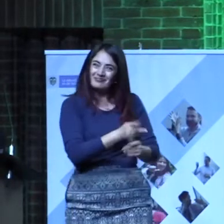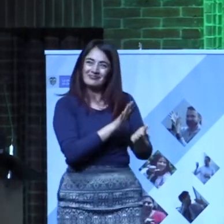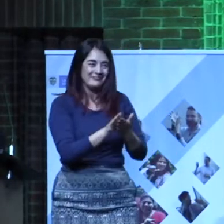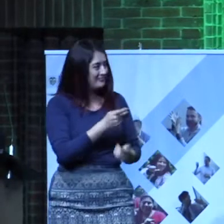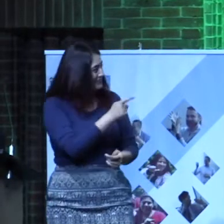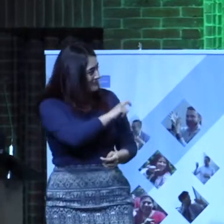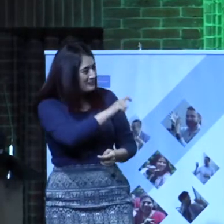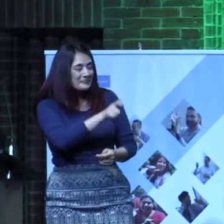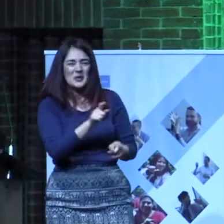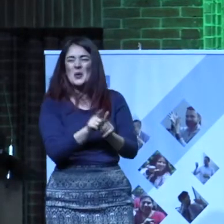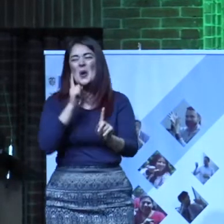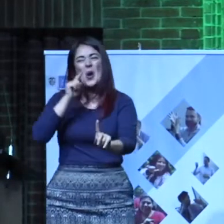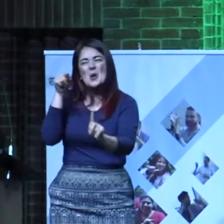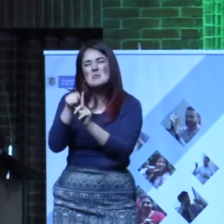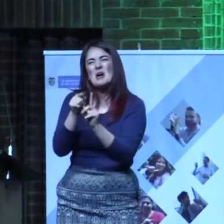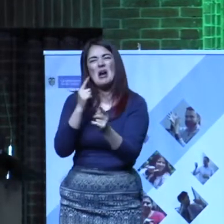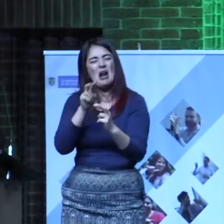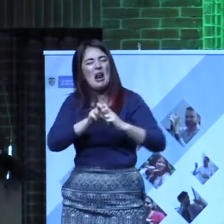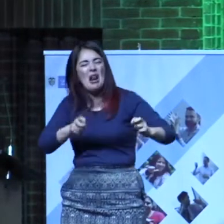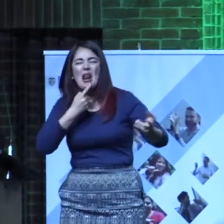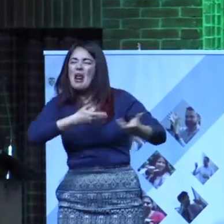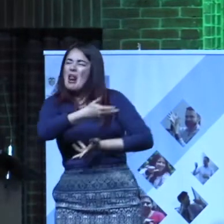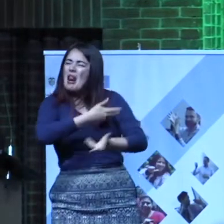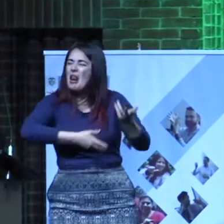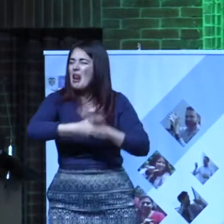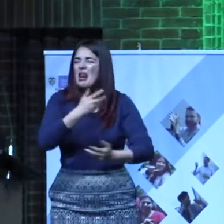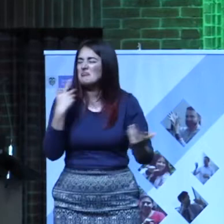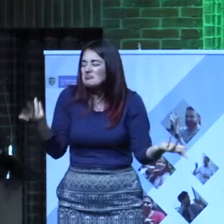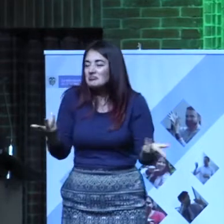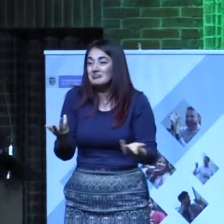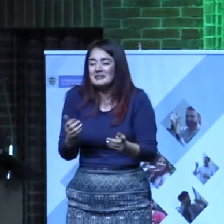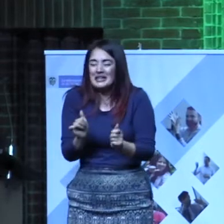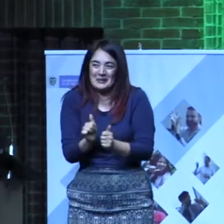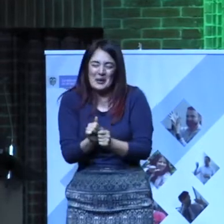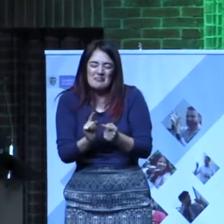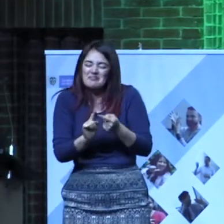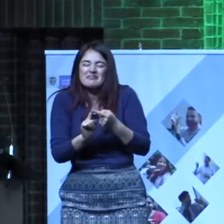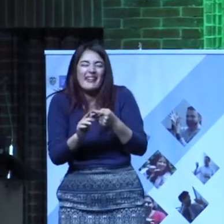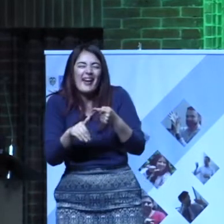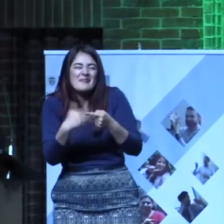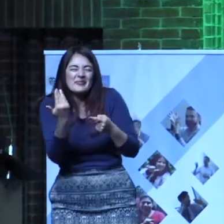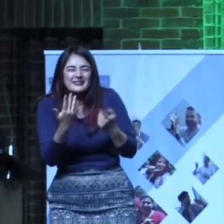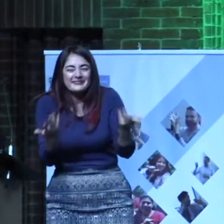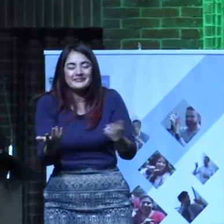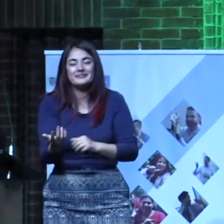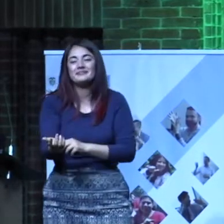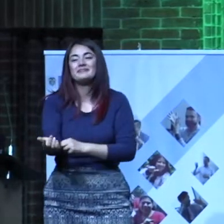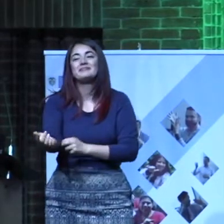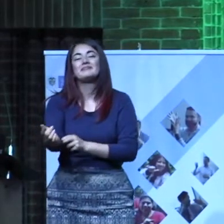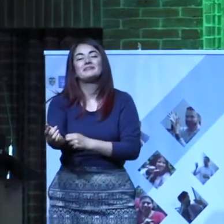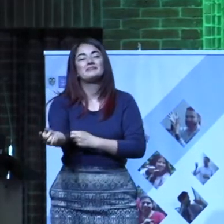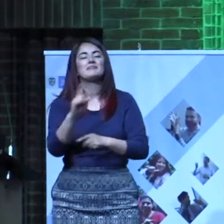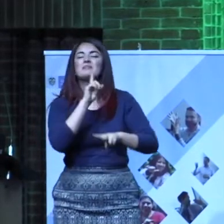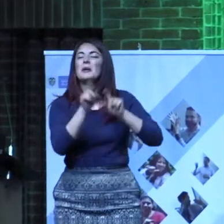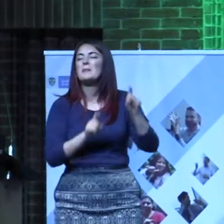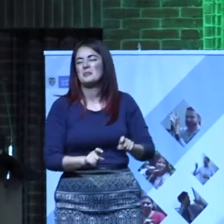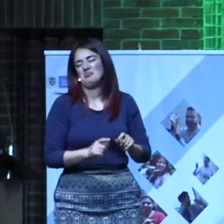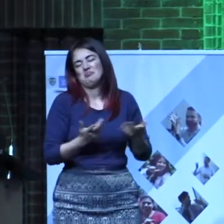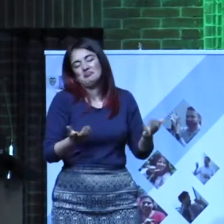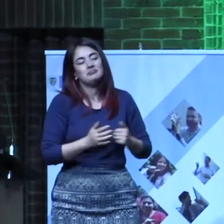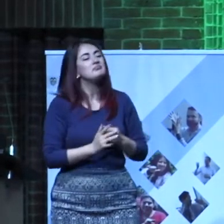nuestros invitados y el propósito de este conversatorio, pues quiero arrancar con algunas de las preguntas. Lo primero que